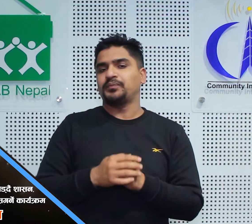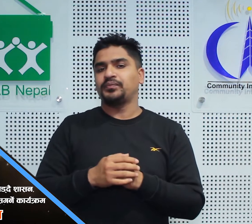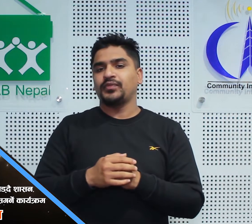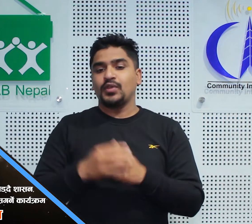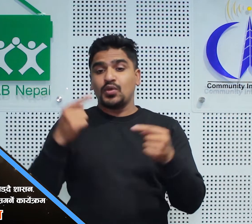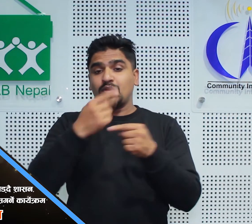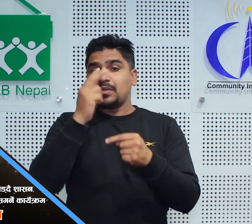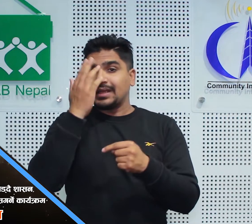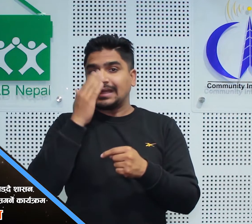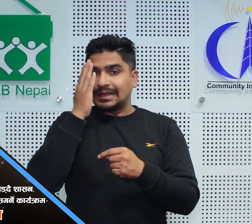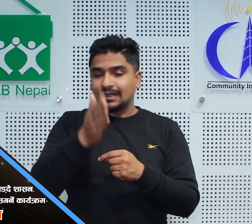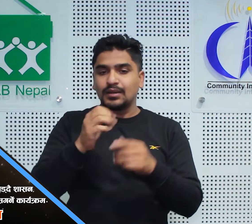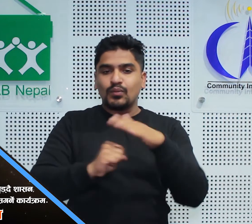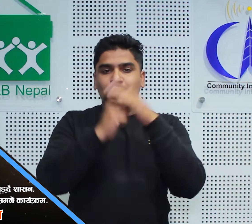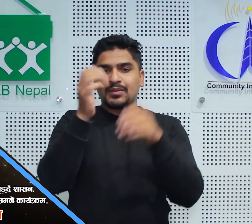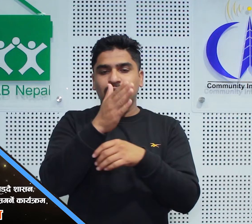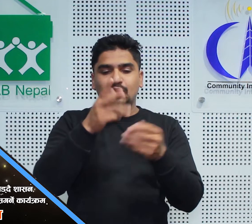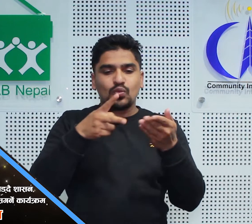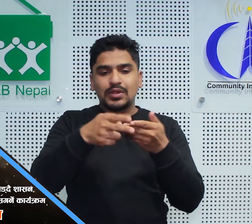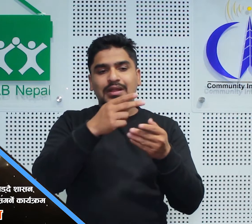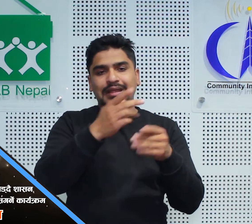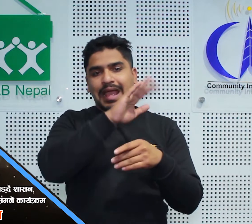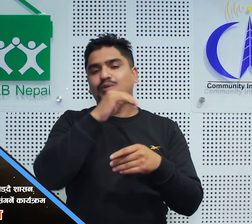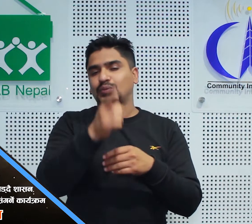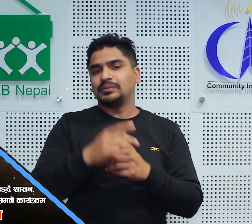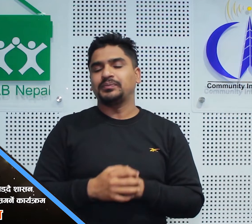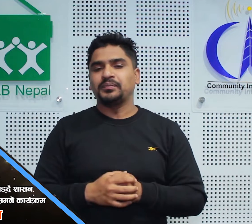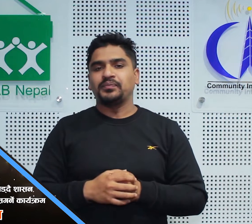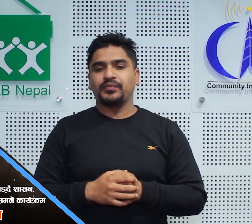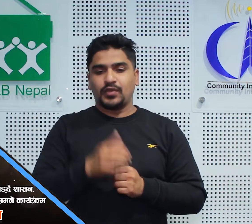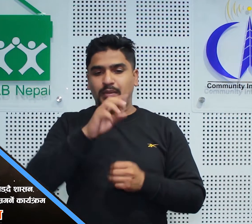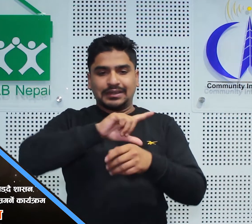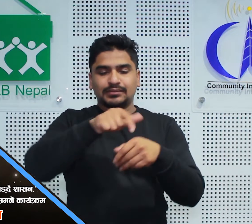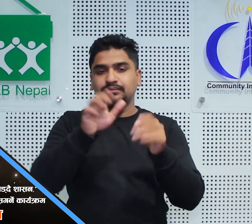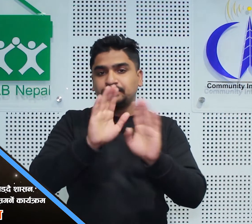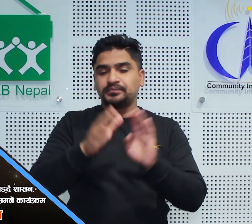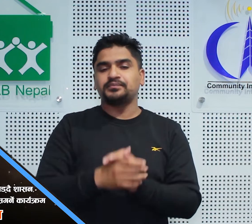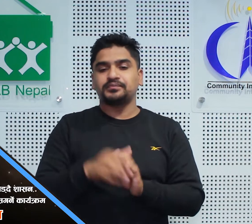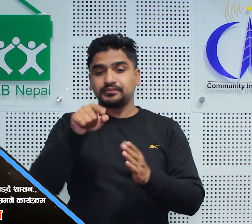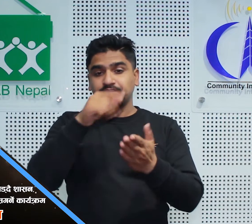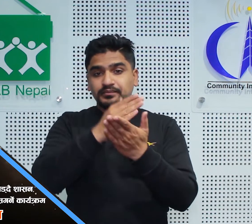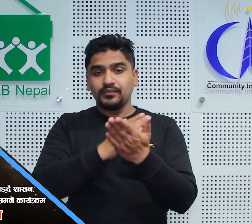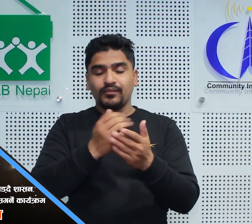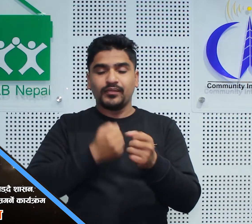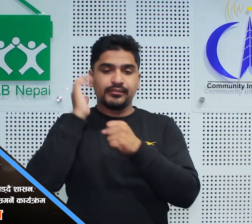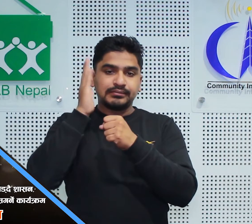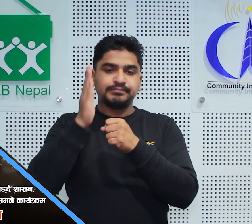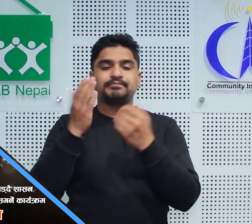नमुना भएकै कारण मुख्यमन्त्रीज्यू उद्घाटनका लागि आउनु भएको छ। अब ढिला नगरिकन यो कार्यक्रममा आफ्ना महत्वपूर्ण भनाइ राखिदिनु